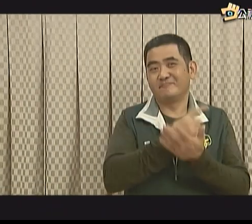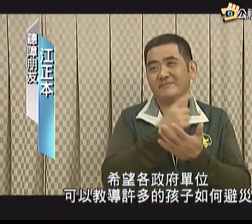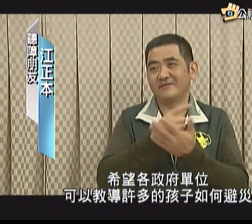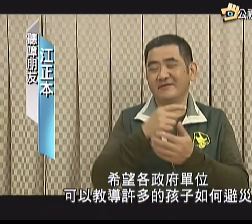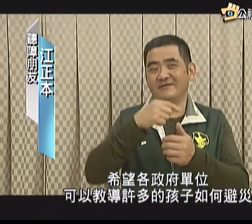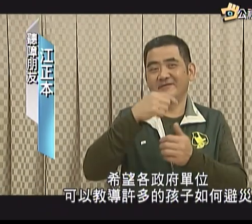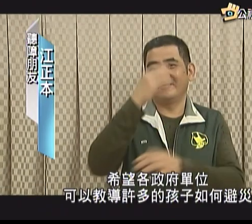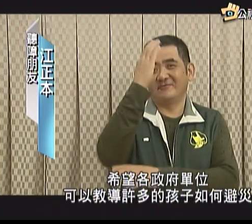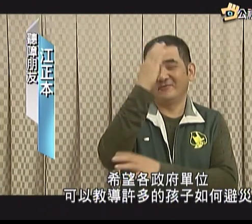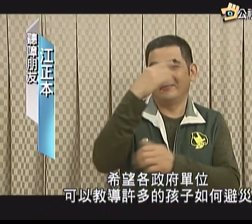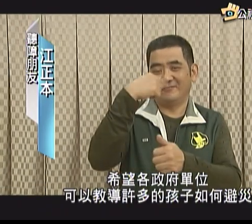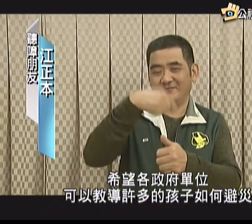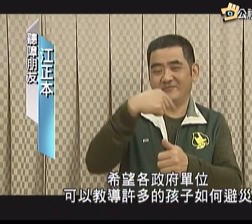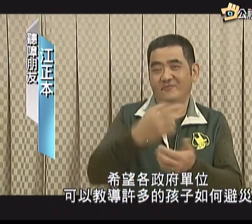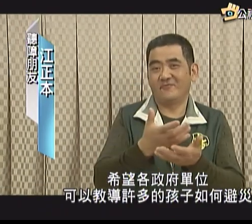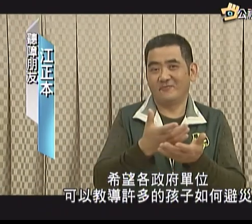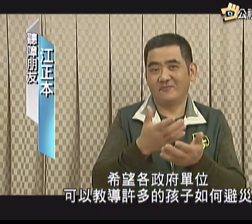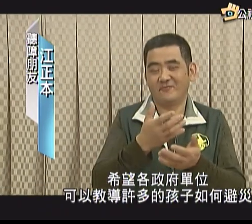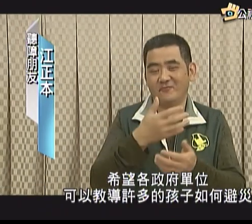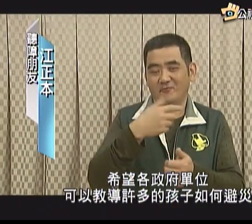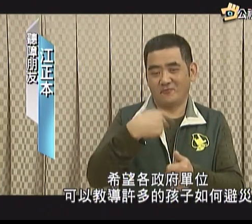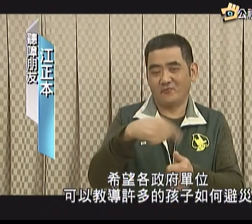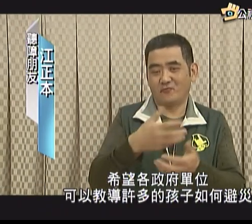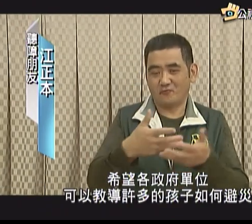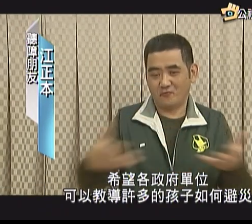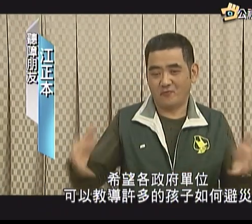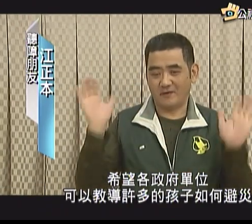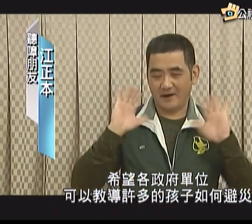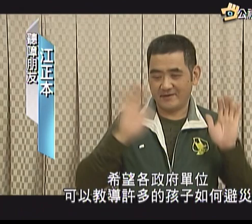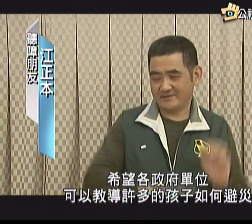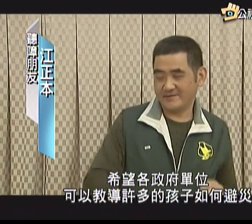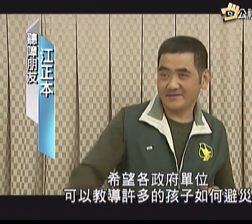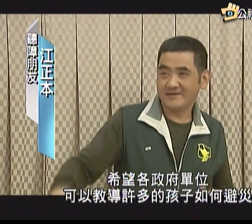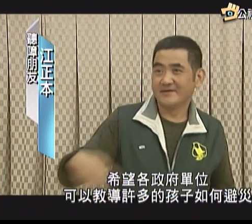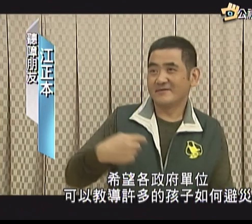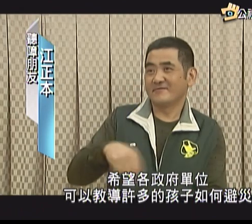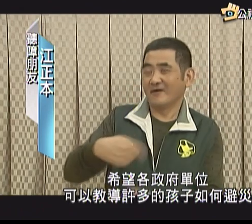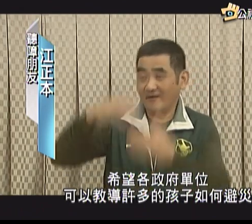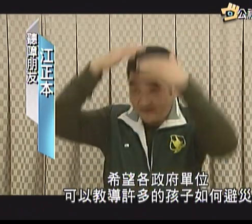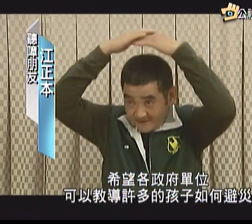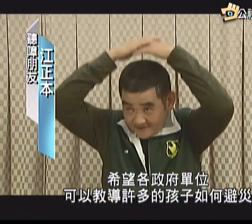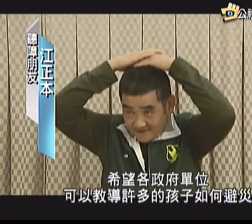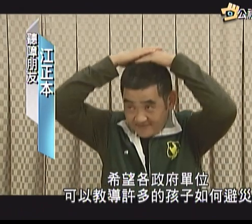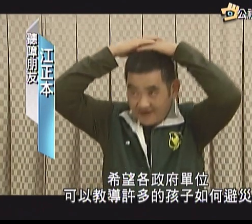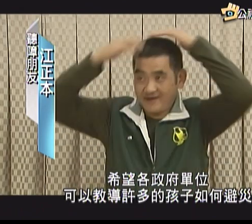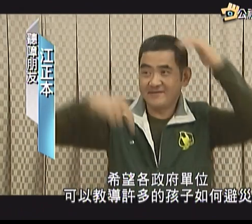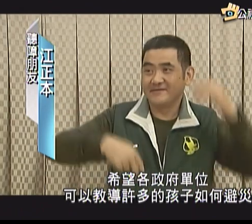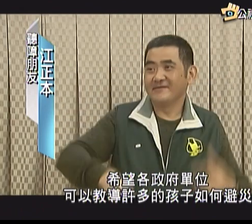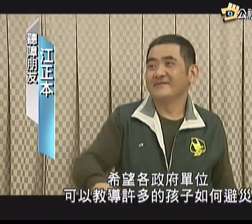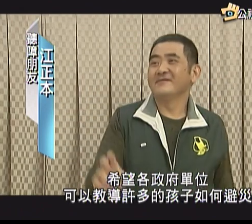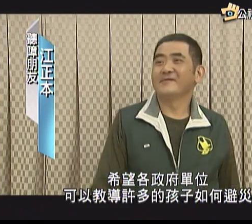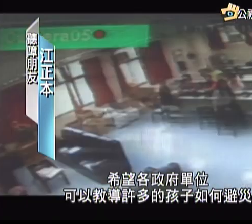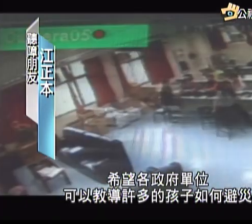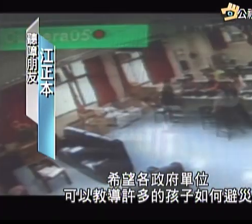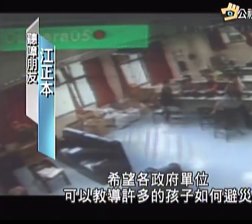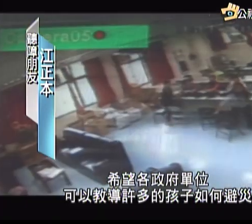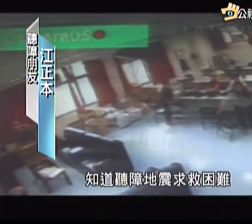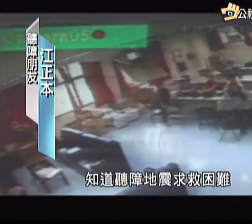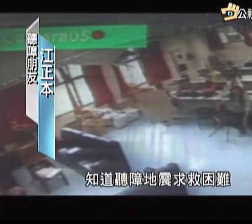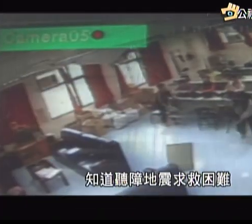望各政府单位可以教导许多孩子如何避灾。 知道听障地震求